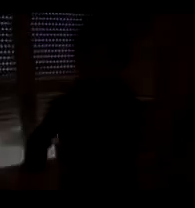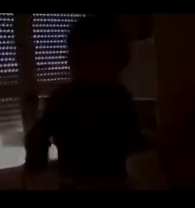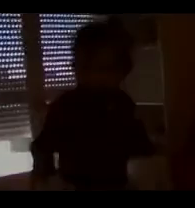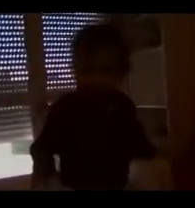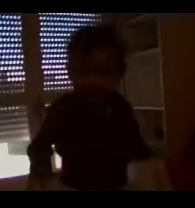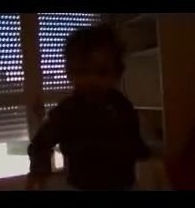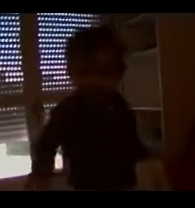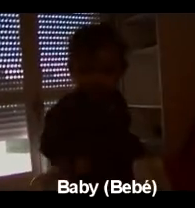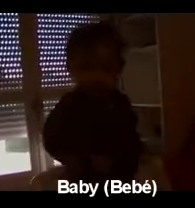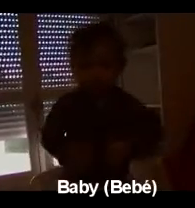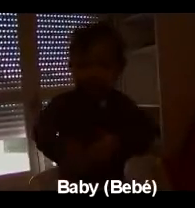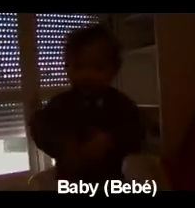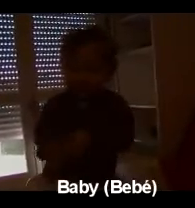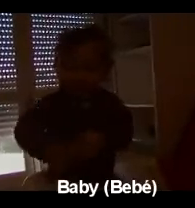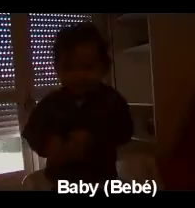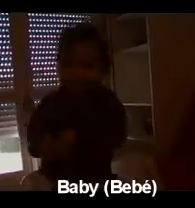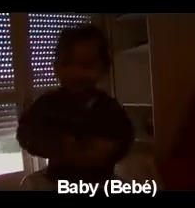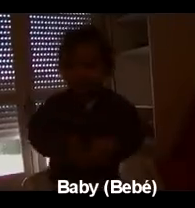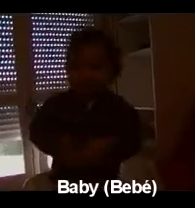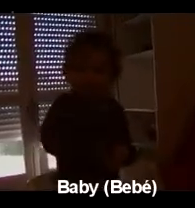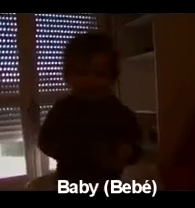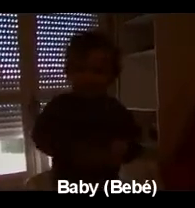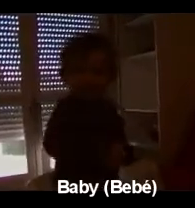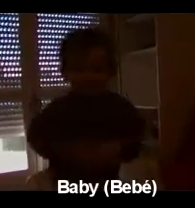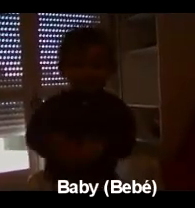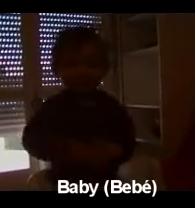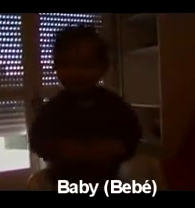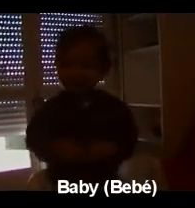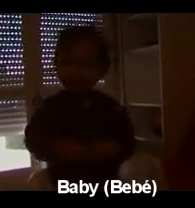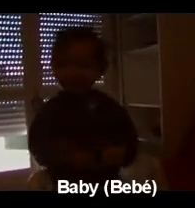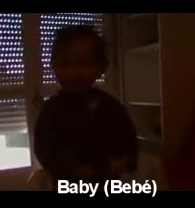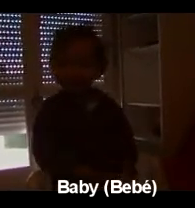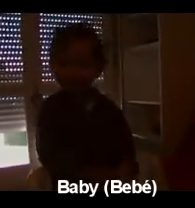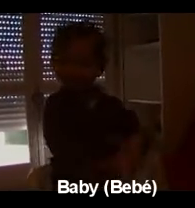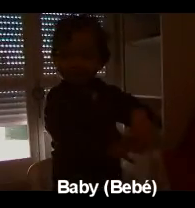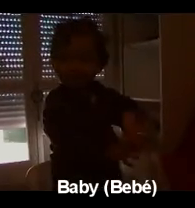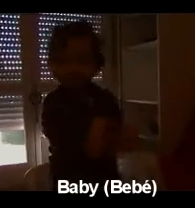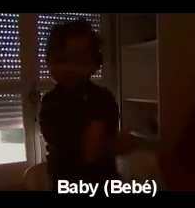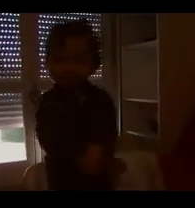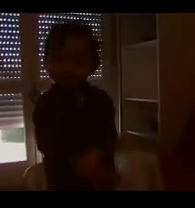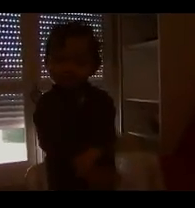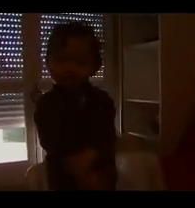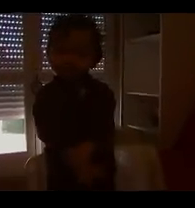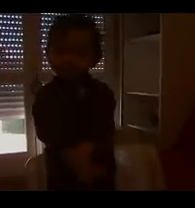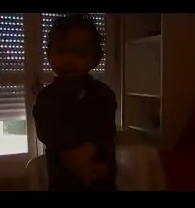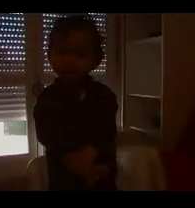¿Puedes signar el bebé, Naya? ¡Bébé! ¡Muy bien! ¿Puedes signar... eso era